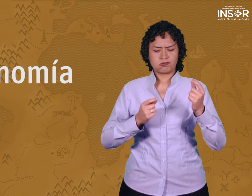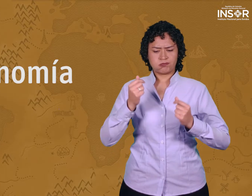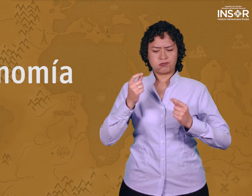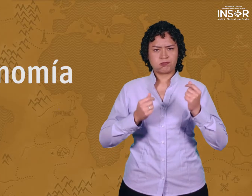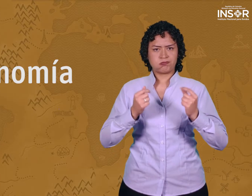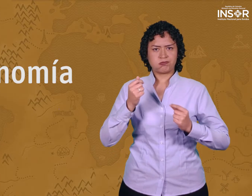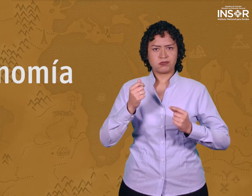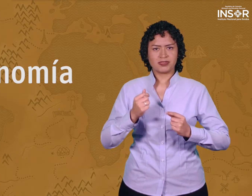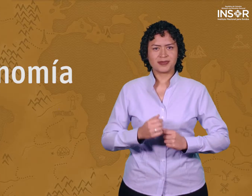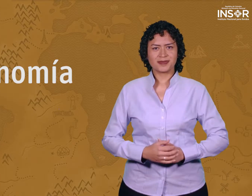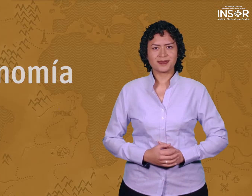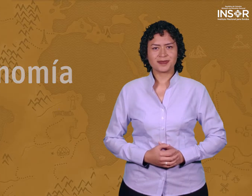economía,